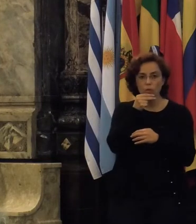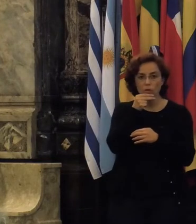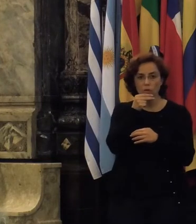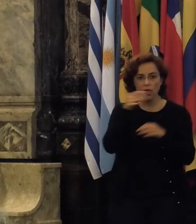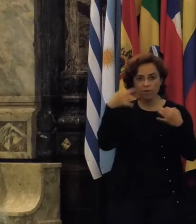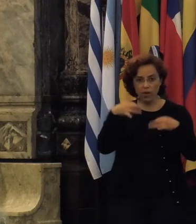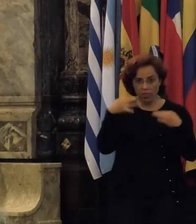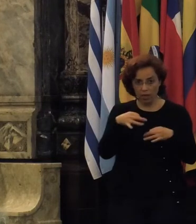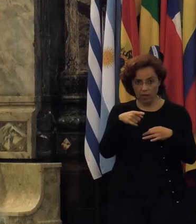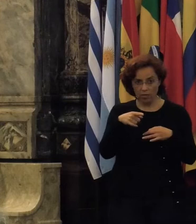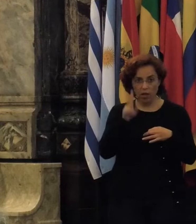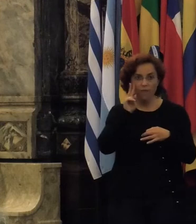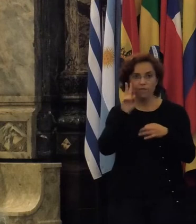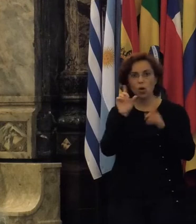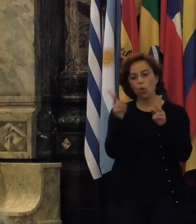el contrapunto.